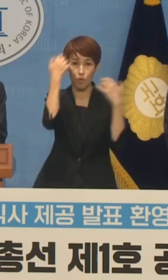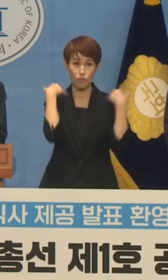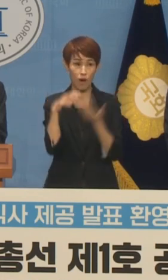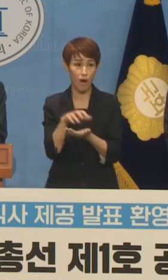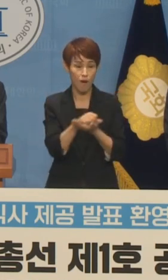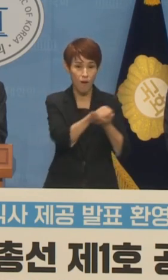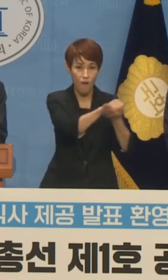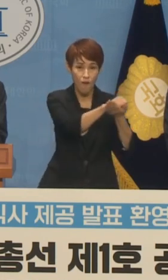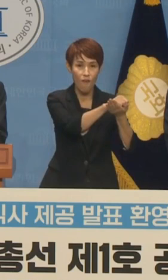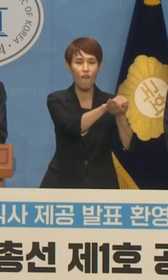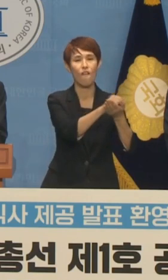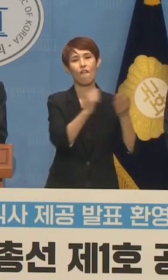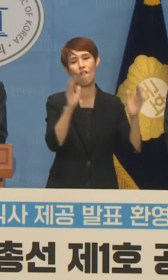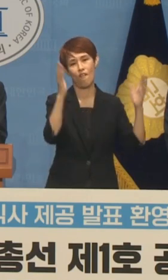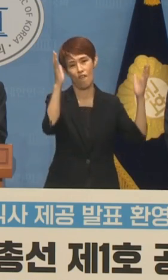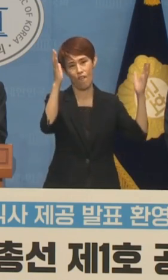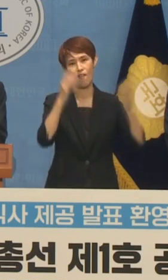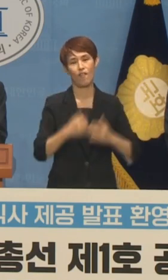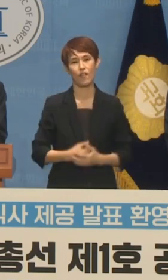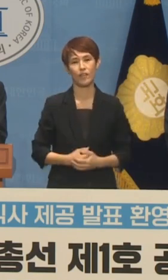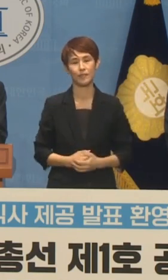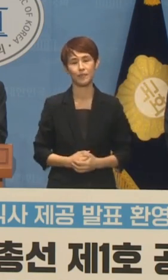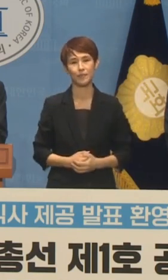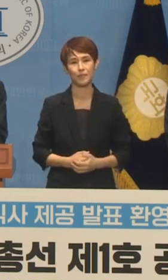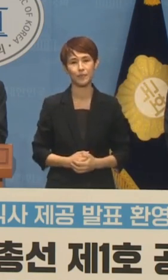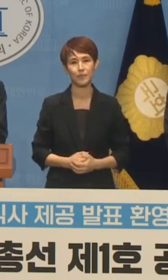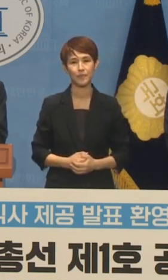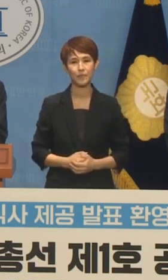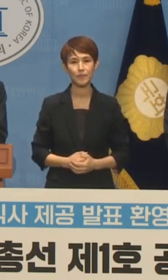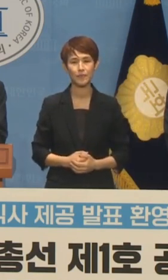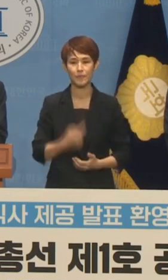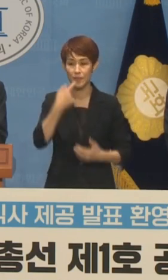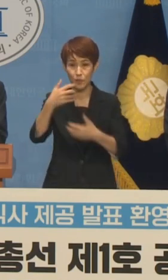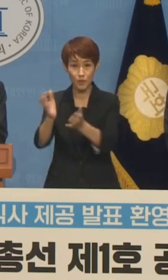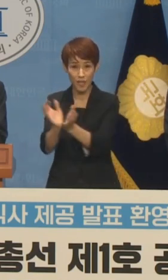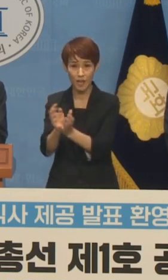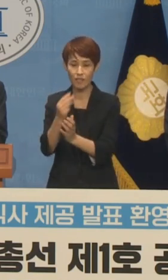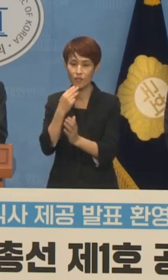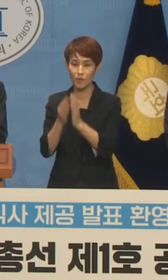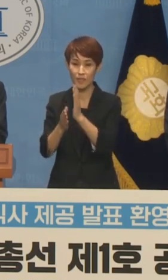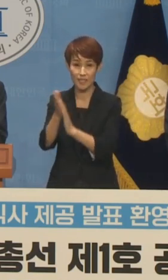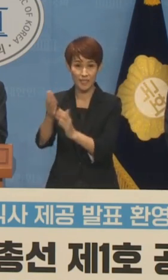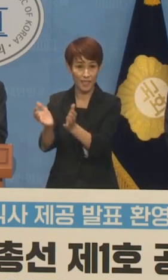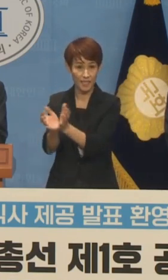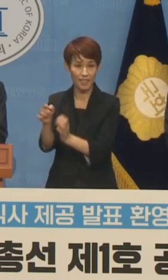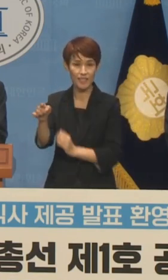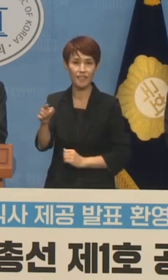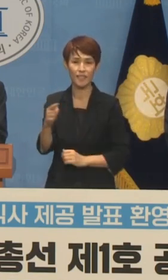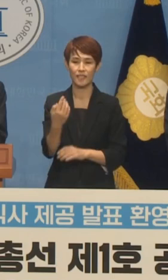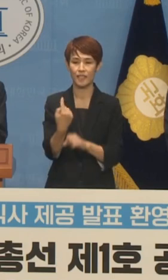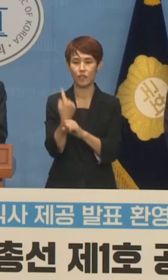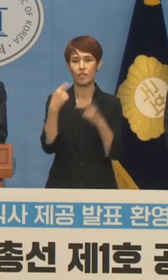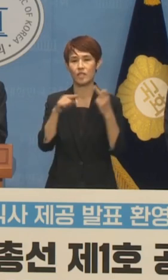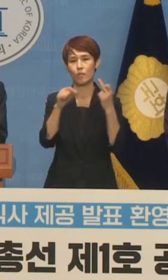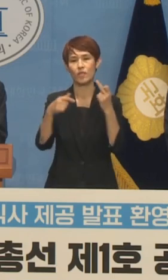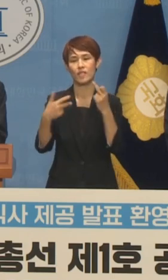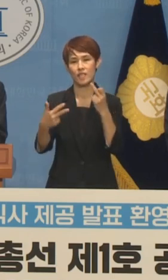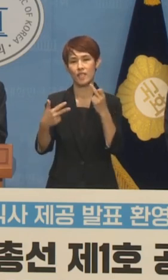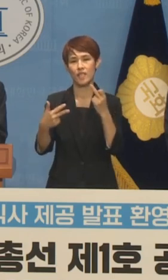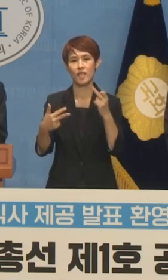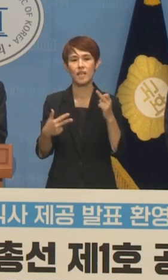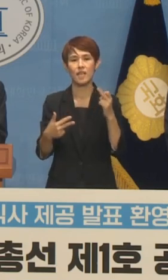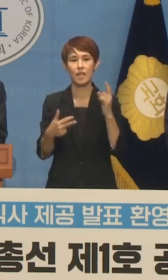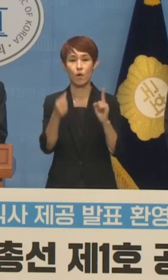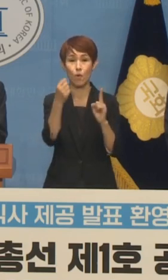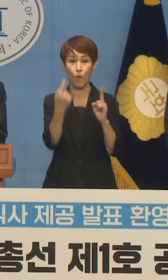수용한 점에 환영의 입장을 밝힙니다. 더불어민주당 서울시당은 이미 작년 12월 7일 제1호